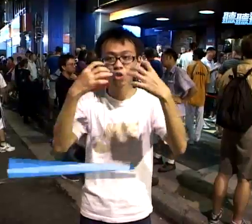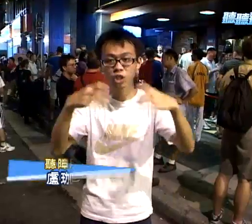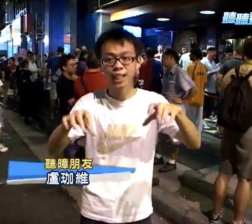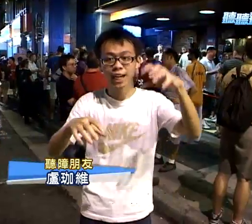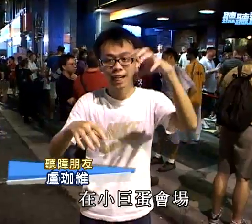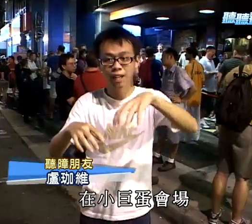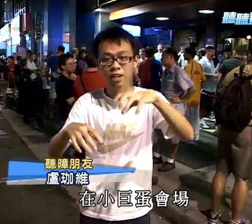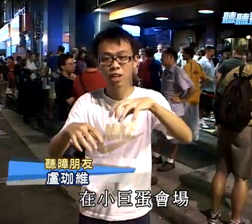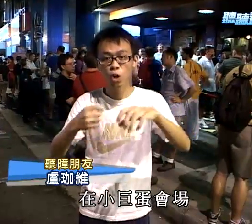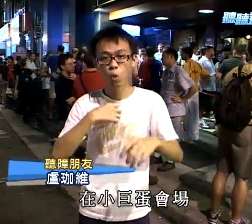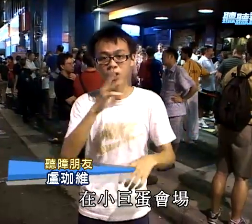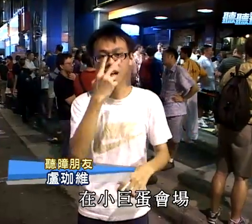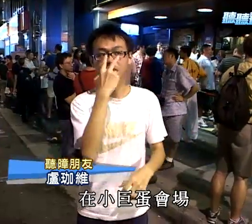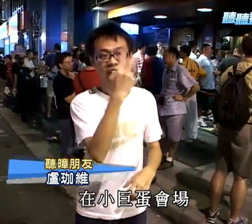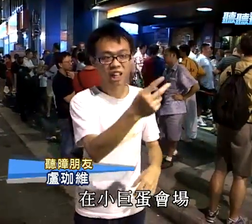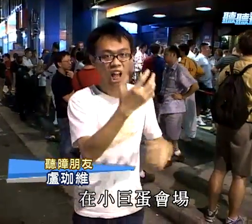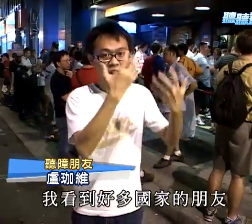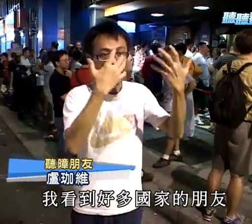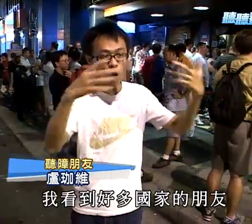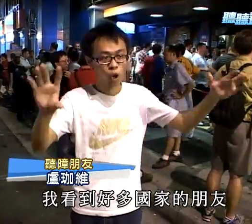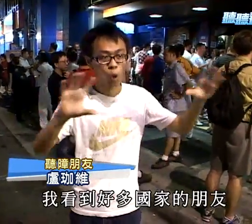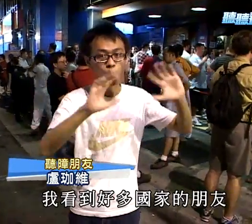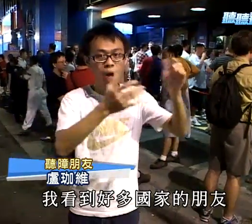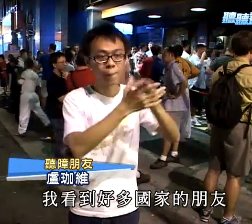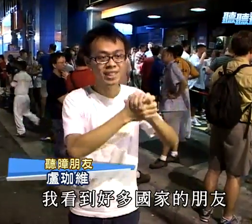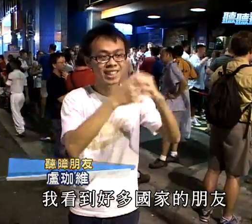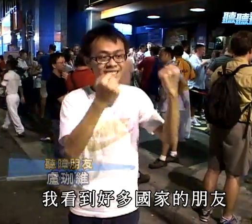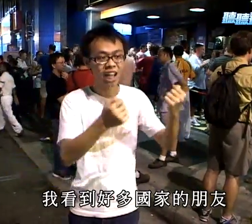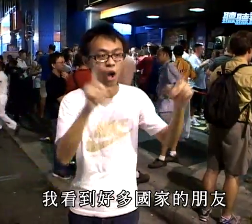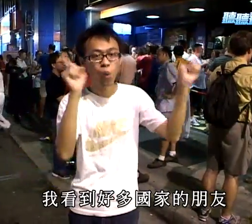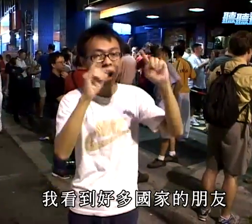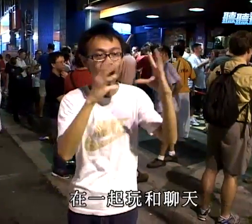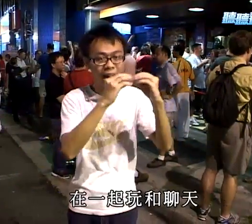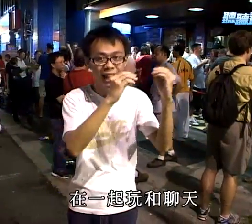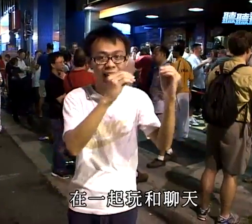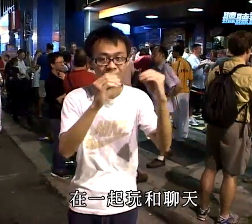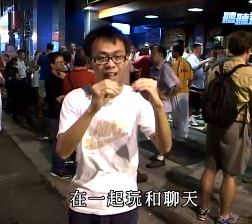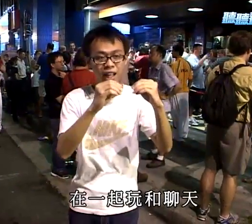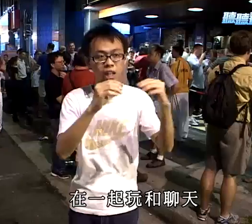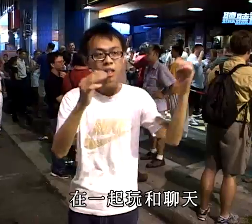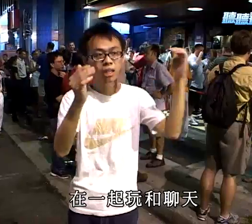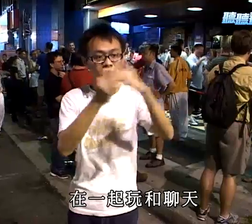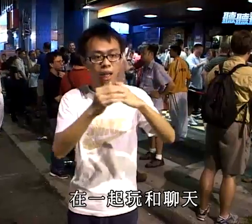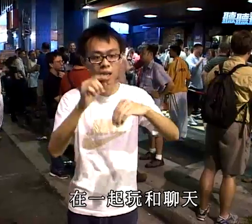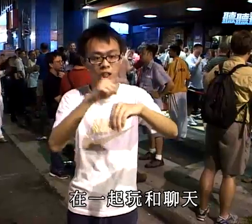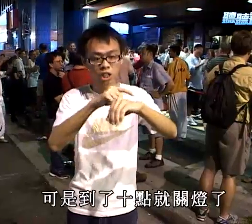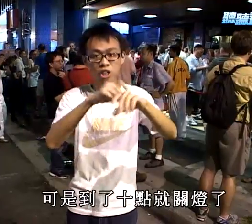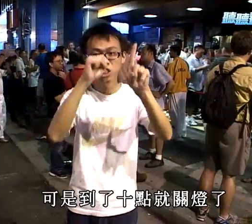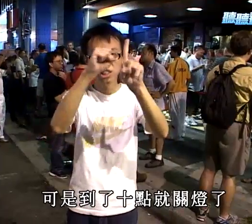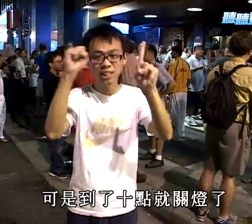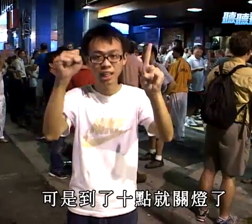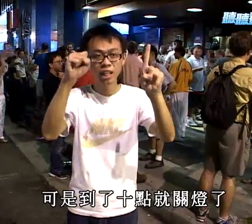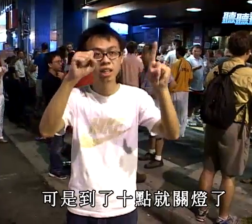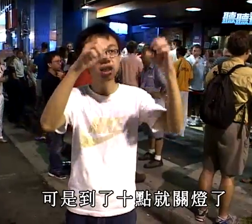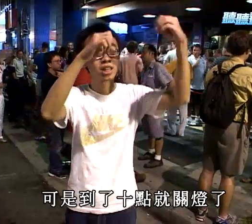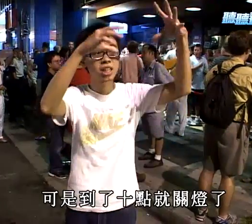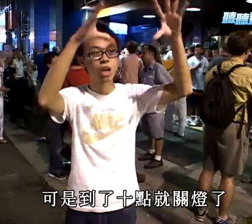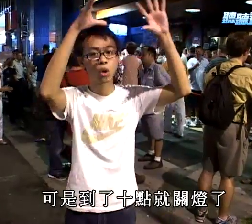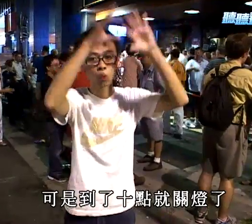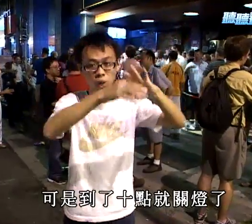在小巨蛋会场，我看到好多国家的朋友在一起玩和聊天，可是啊，到了10点就关